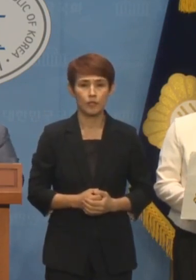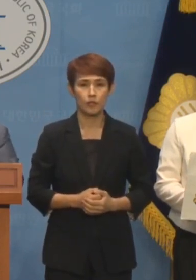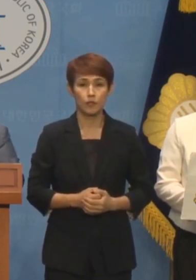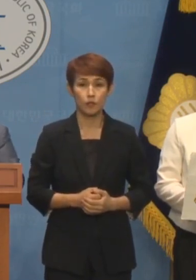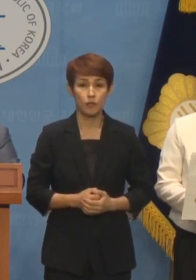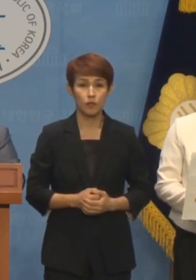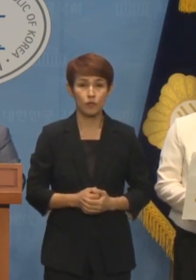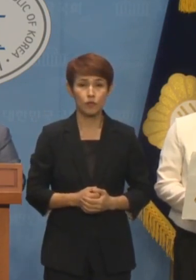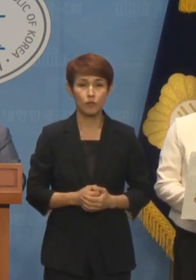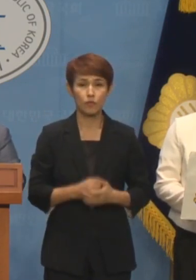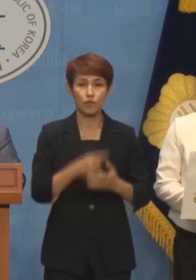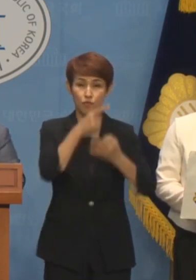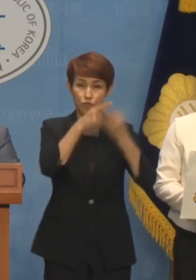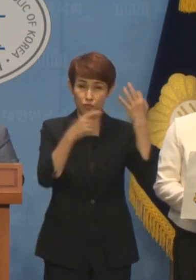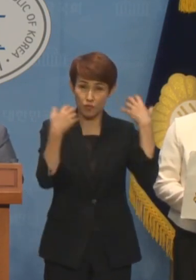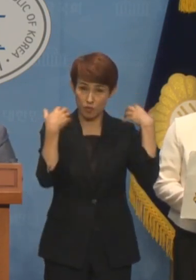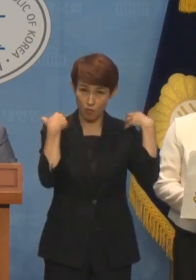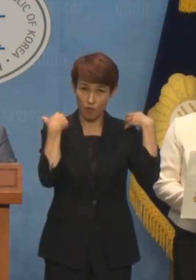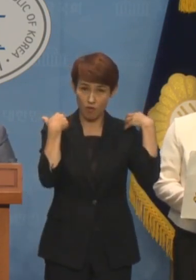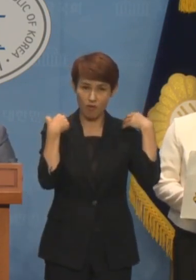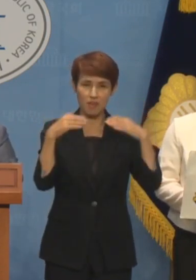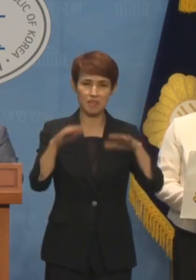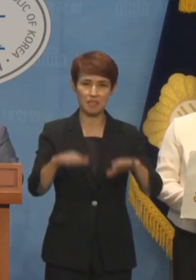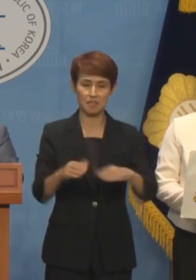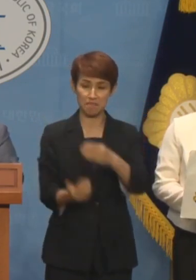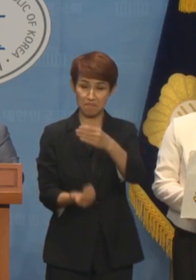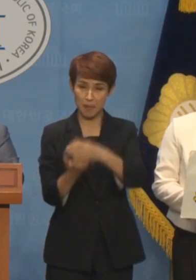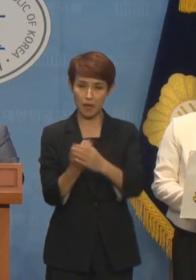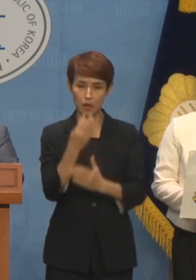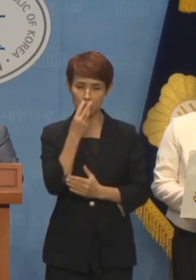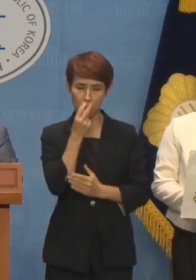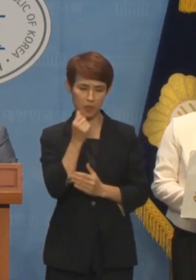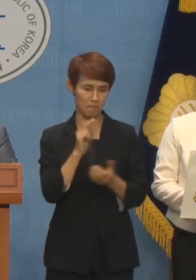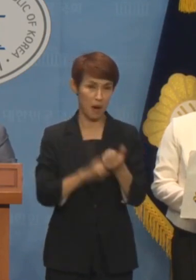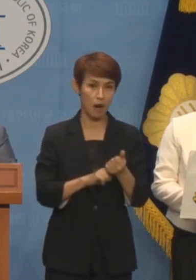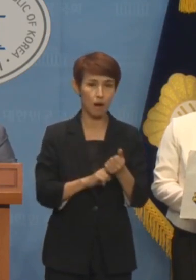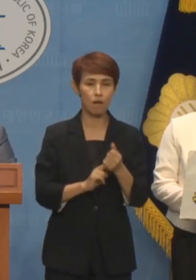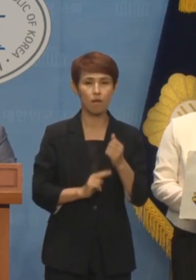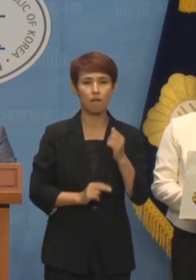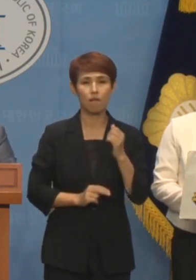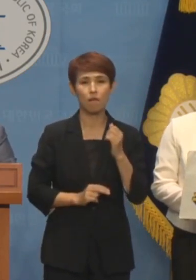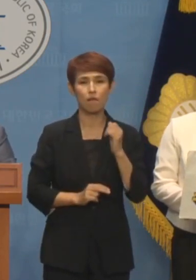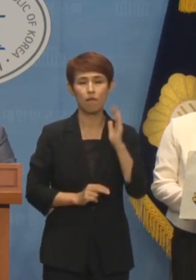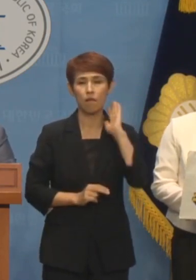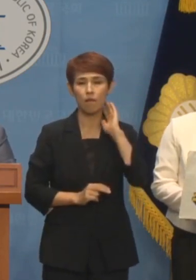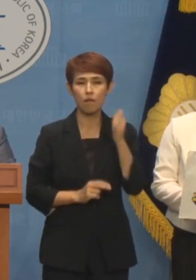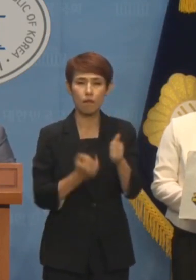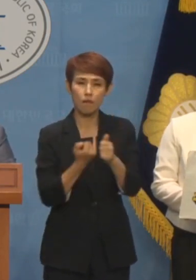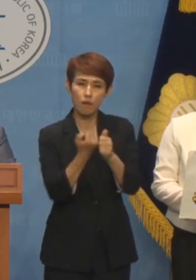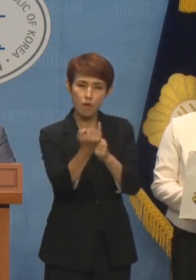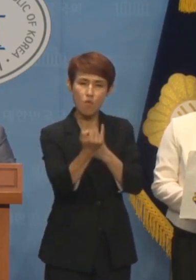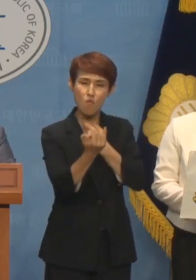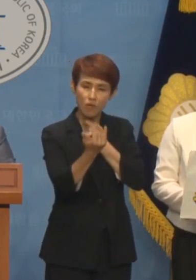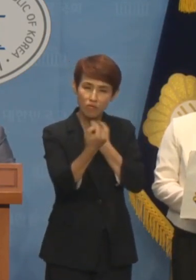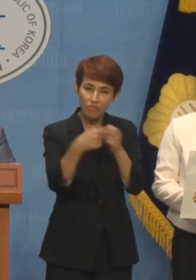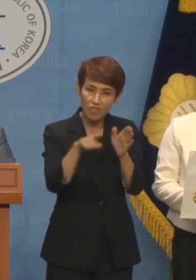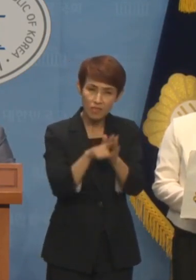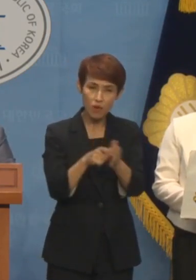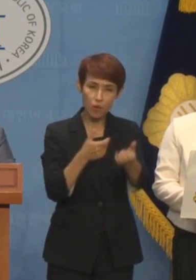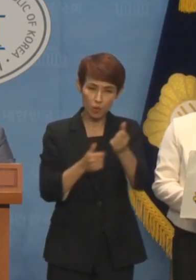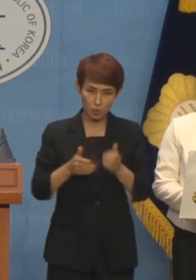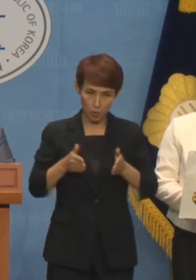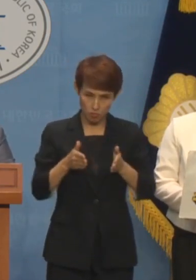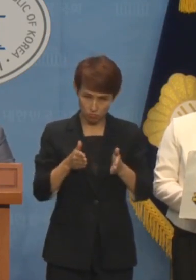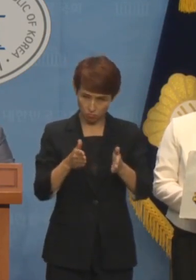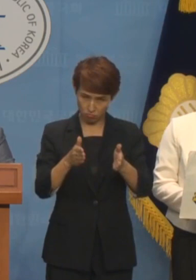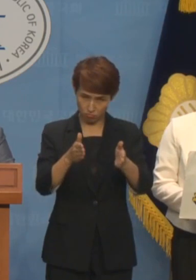정권이 이 이슈를 덮고 지금도 김건희 로드로 고속도로를 휘게하려고 음모를